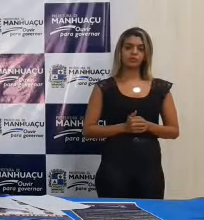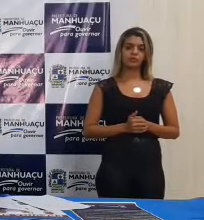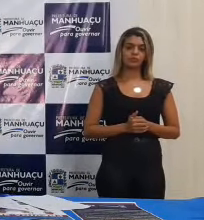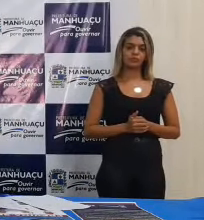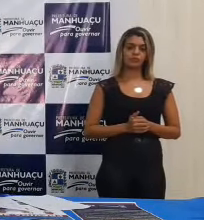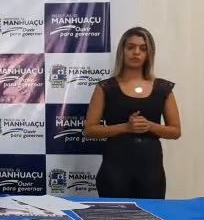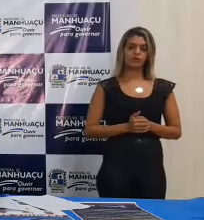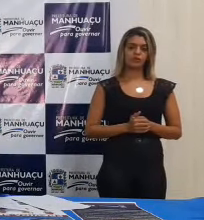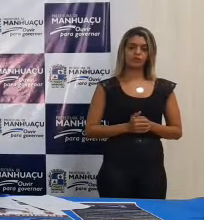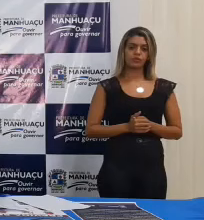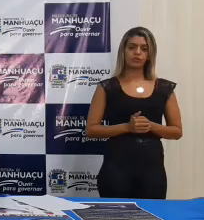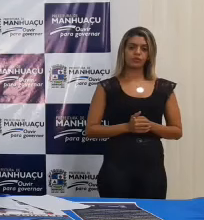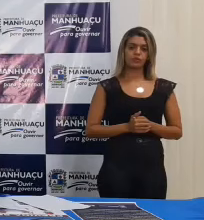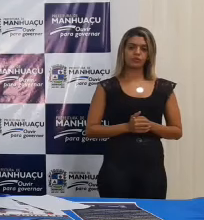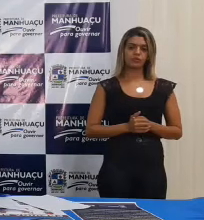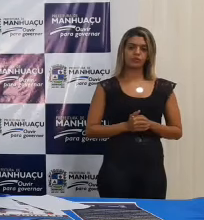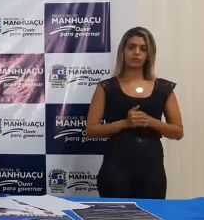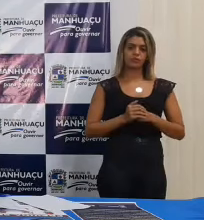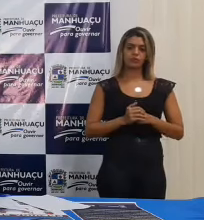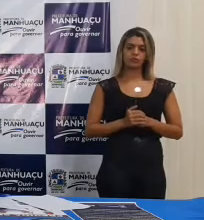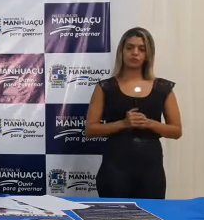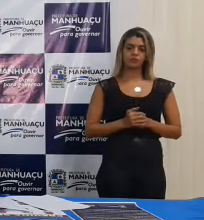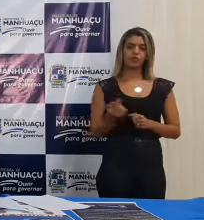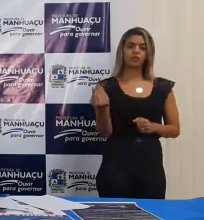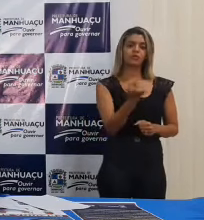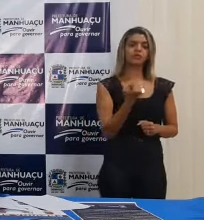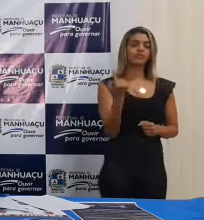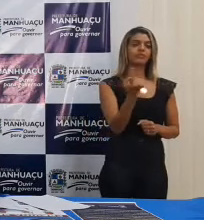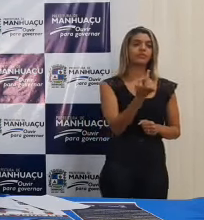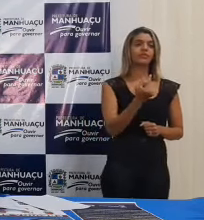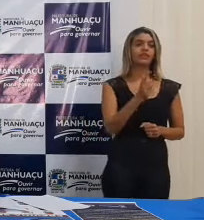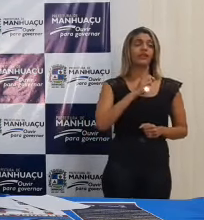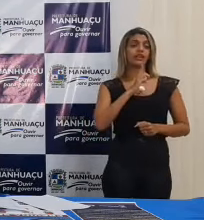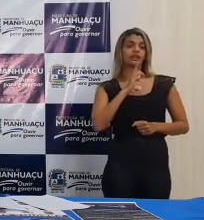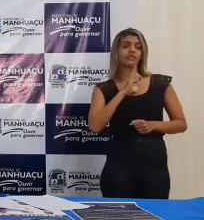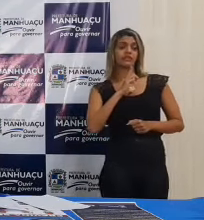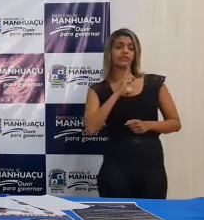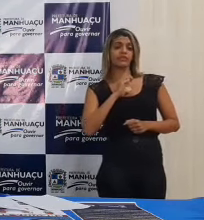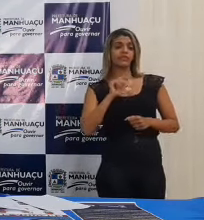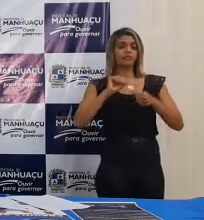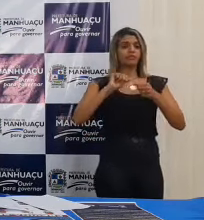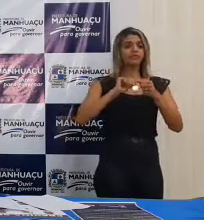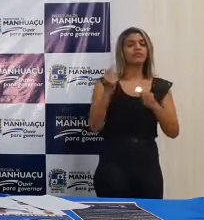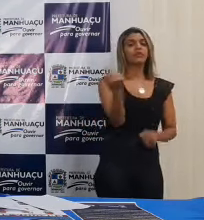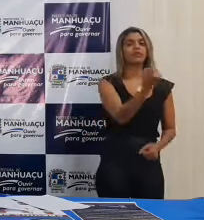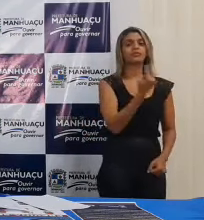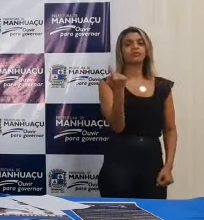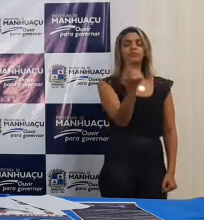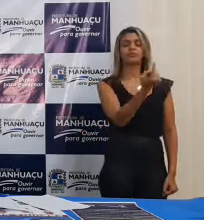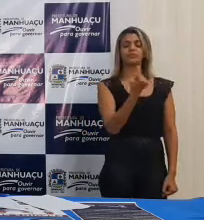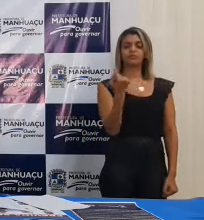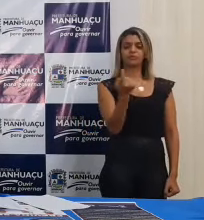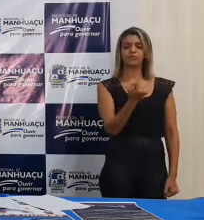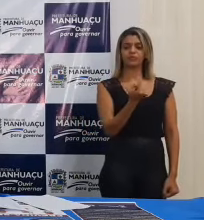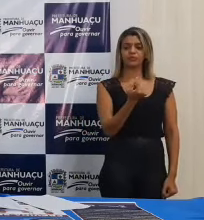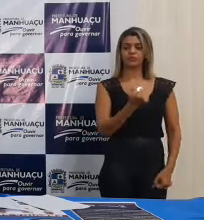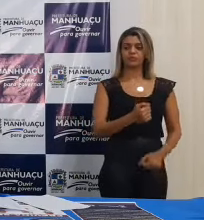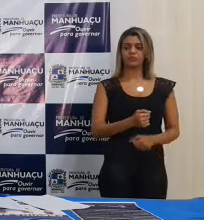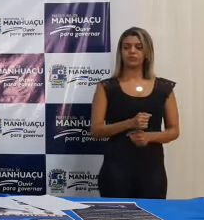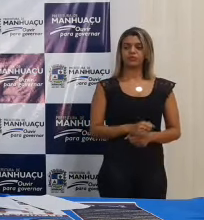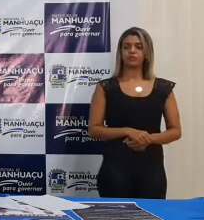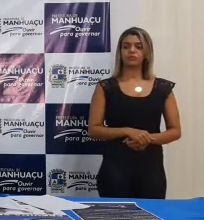nós combinamos que temos que fazer a nossa parte. Então, este é a proposta da abertura. Uma